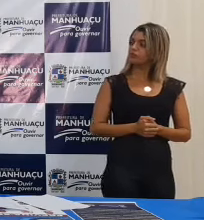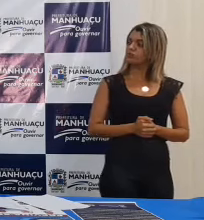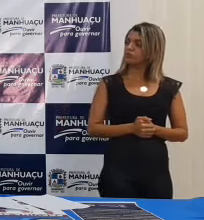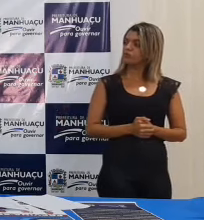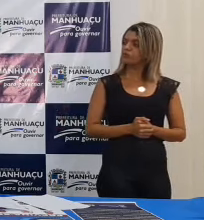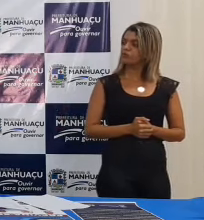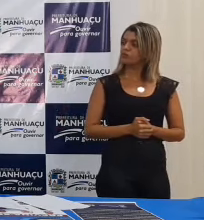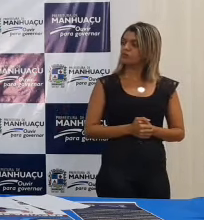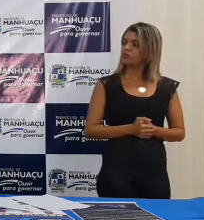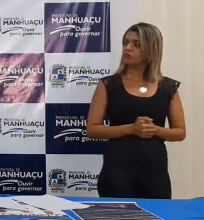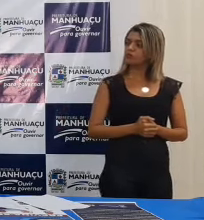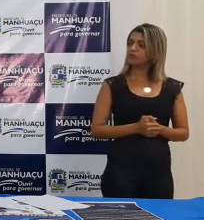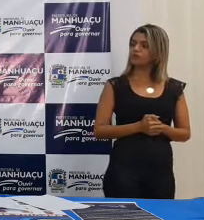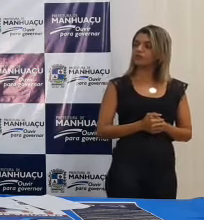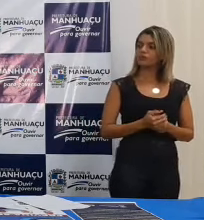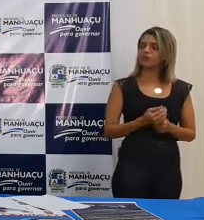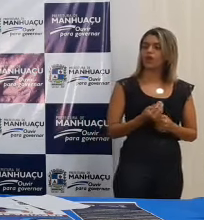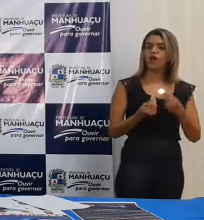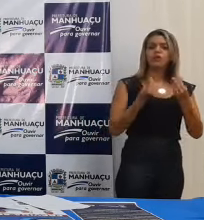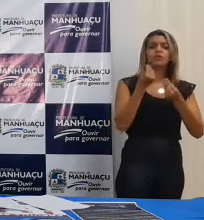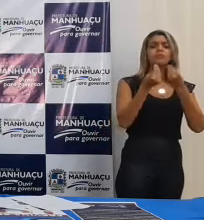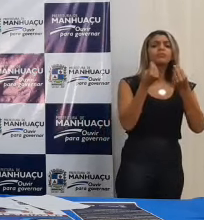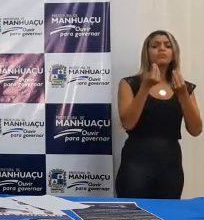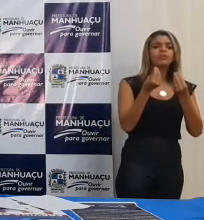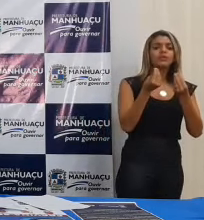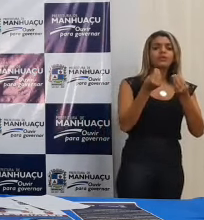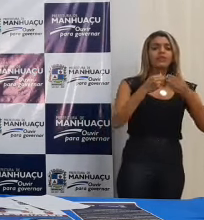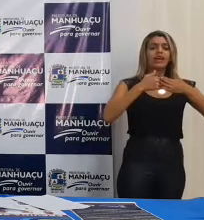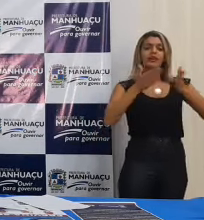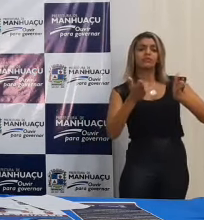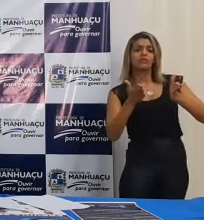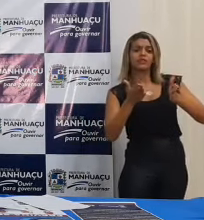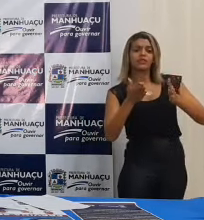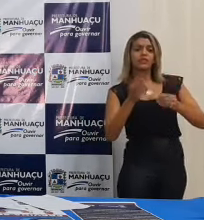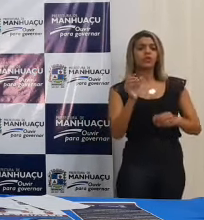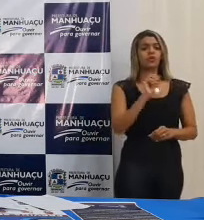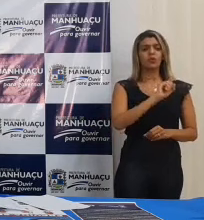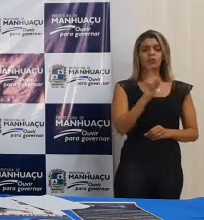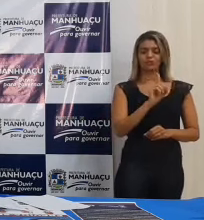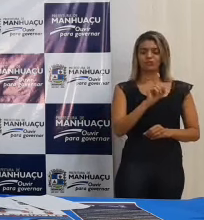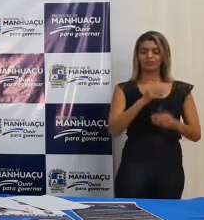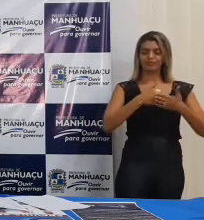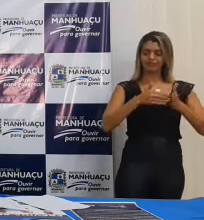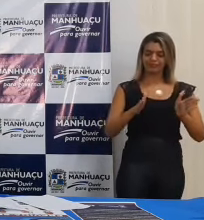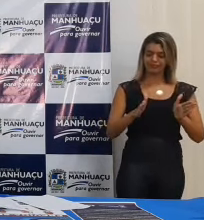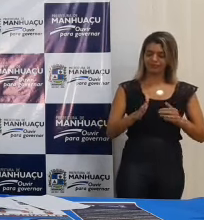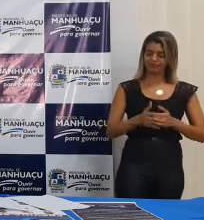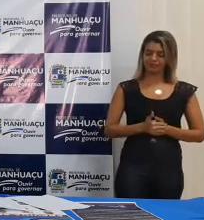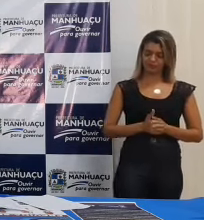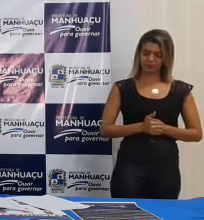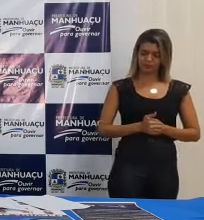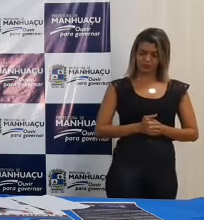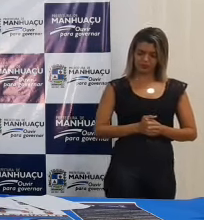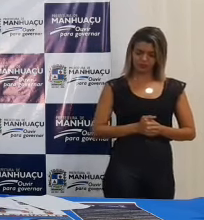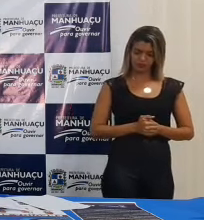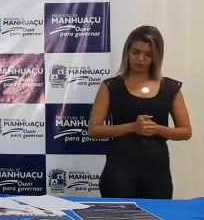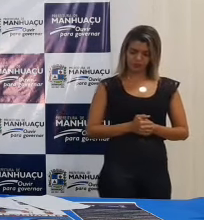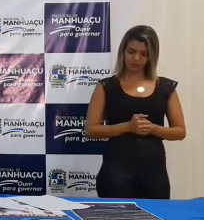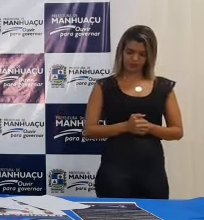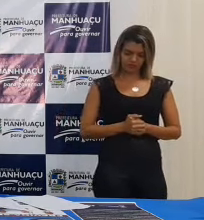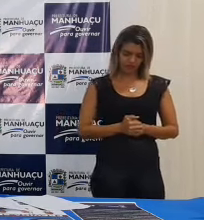O que poderá funcionar e como será a fiscalização? Bem, essa questão de o que vai poder funcionar é uma coisa que demanda de